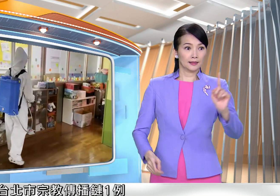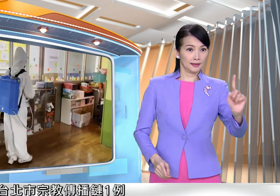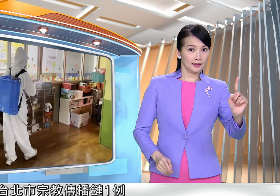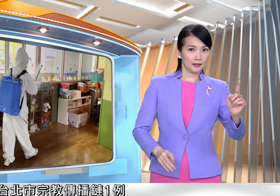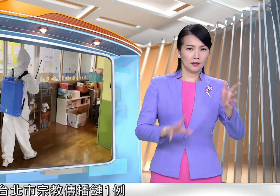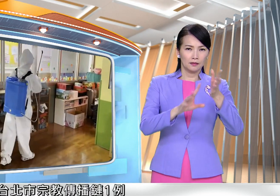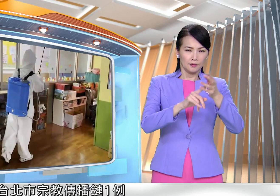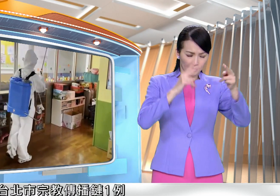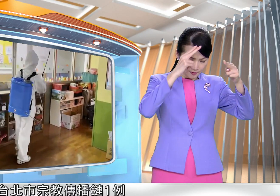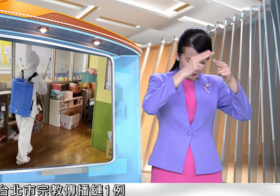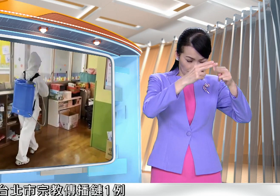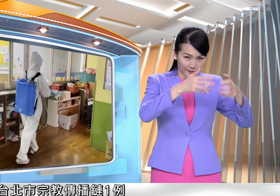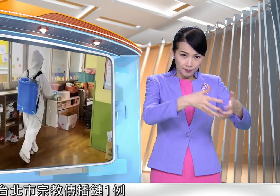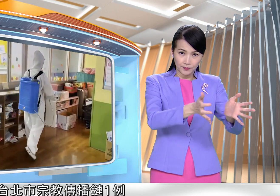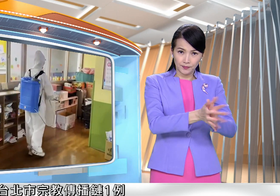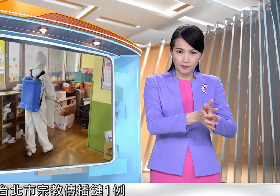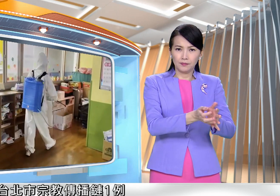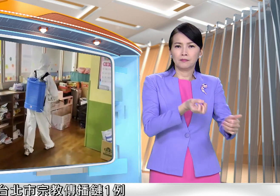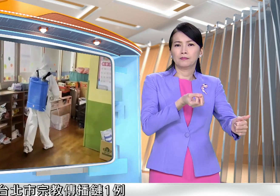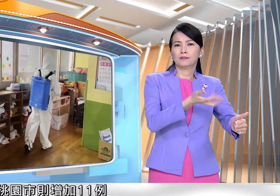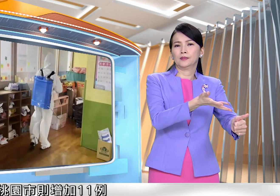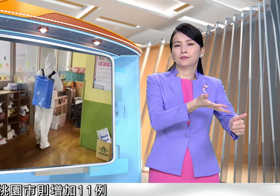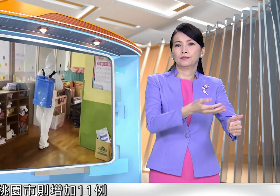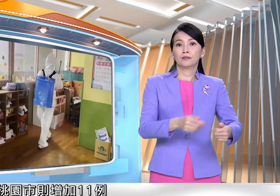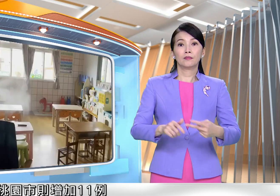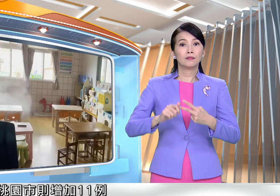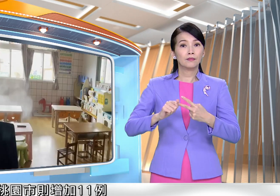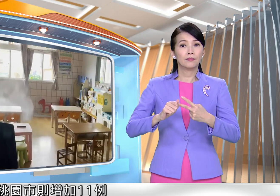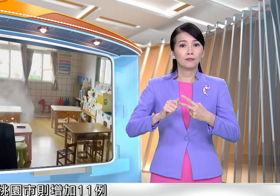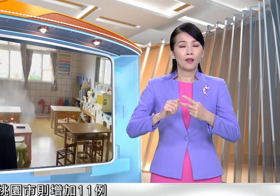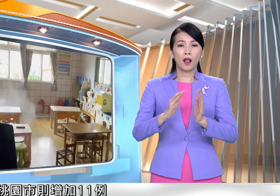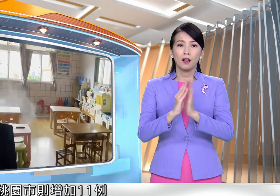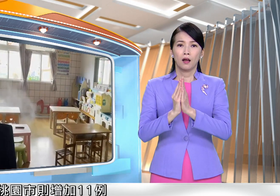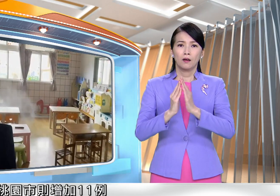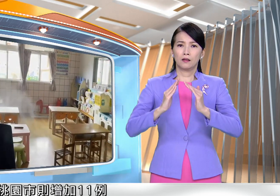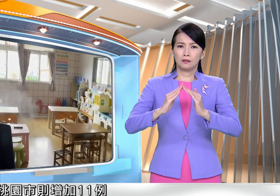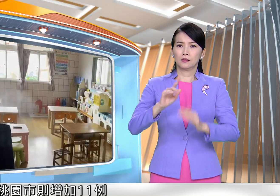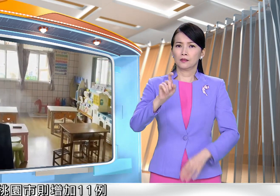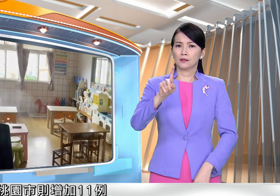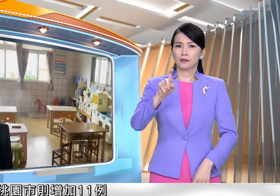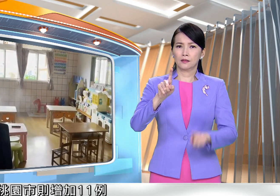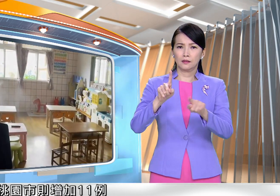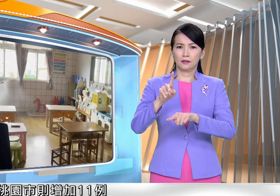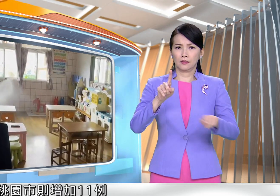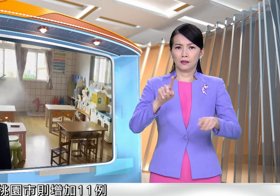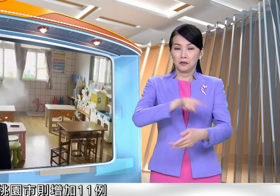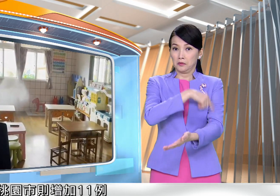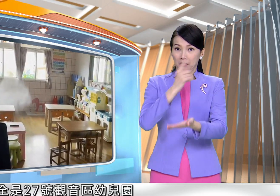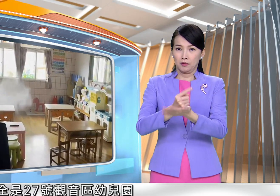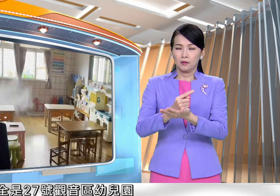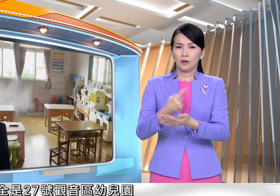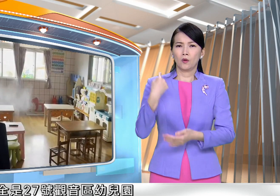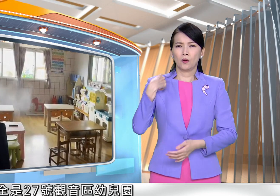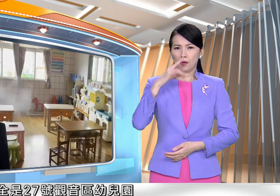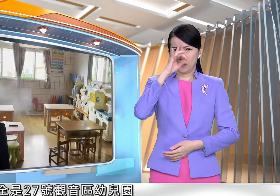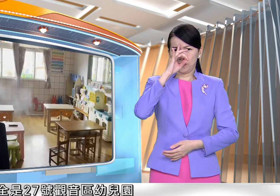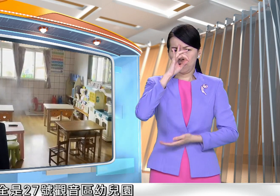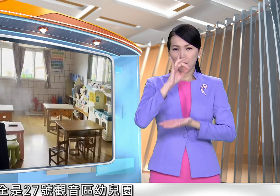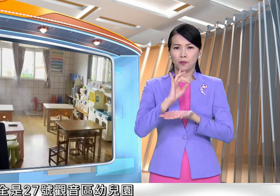链1例，而桃园市则是增加了11例。全市27号观音区